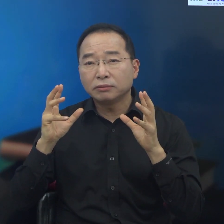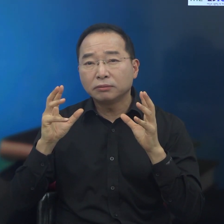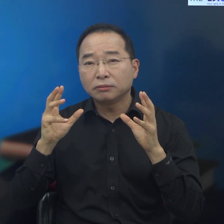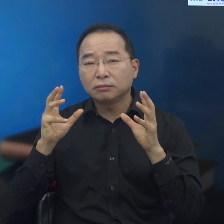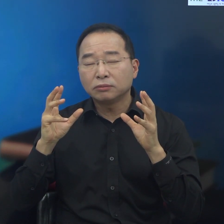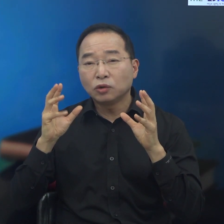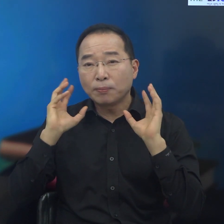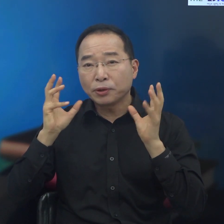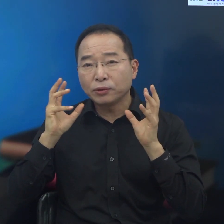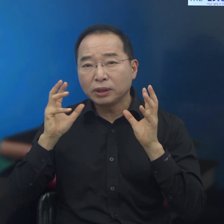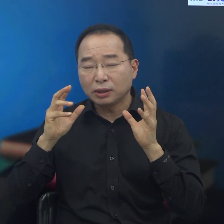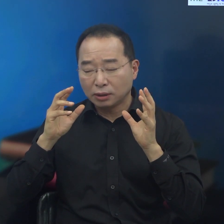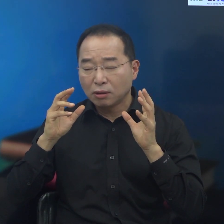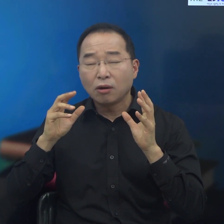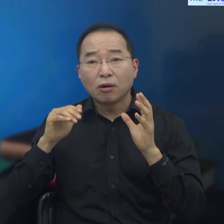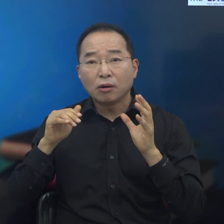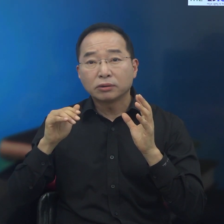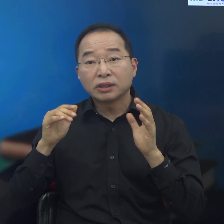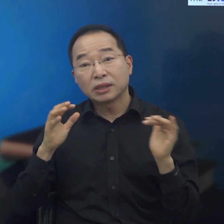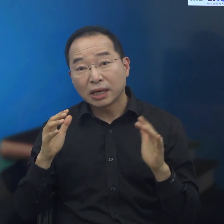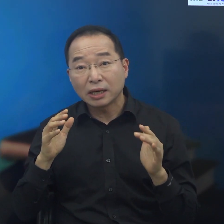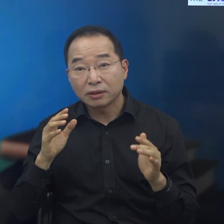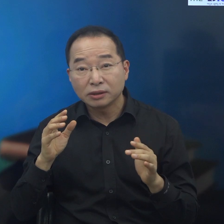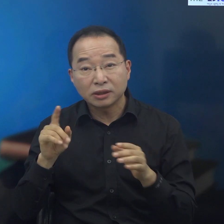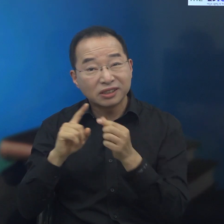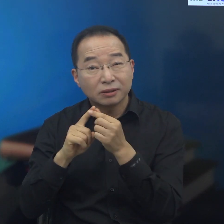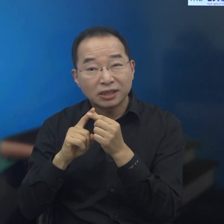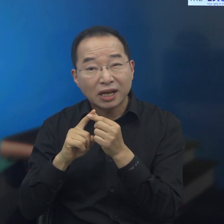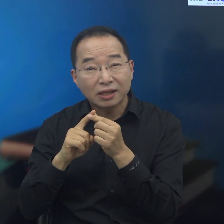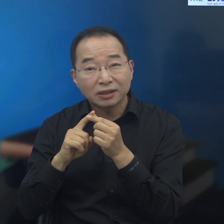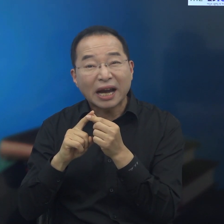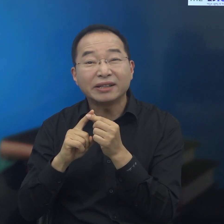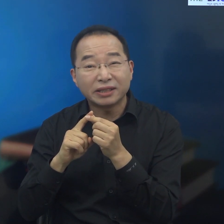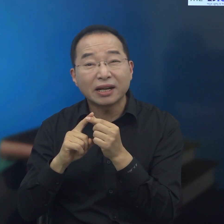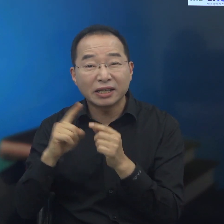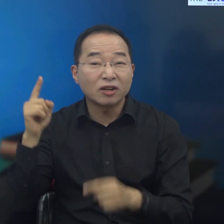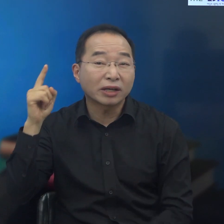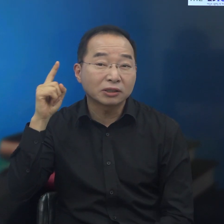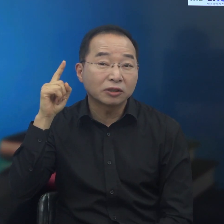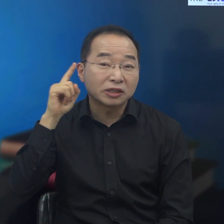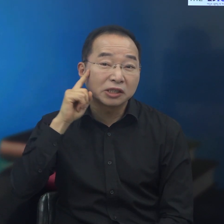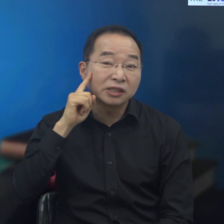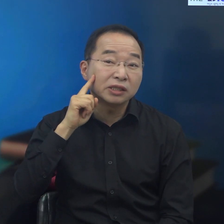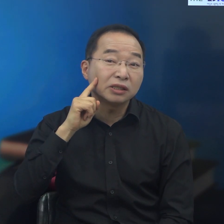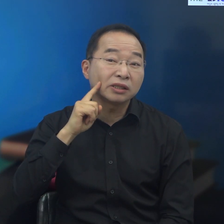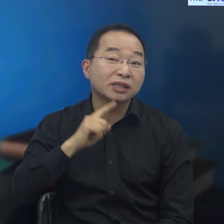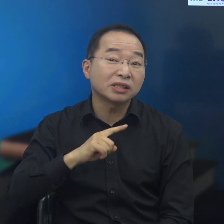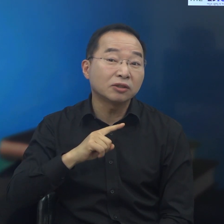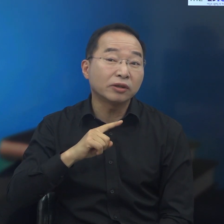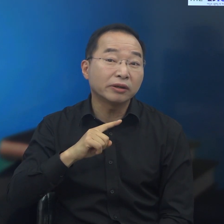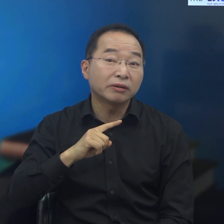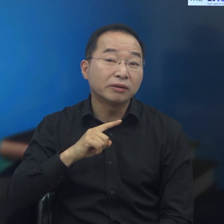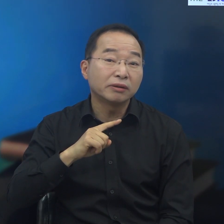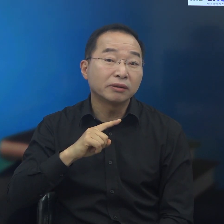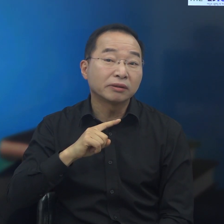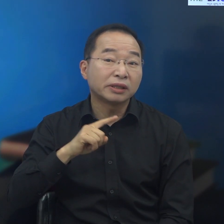어떤 요 표현이 어떤 길가나 이렇게 약간 갈대나 이어 같은 것이 쓱 스치는 거예요.